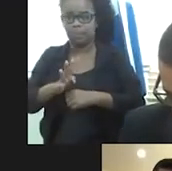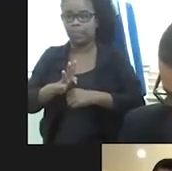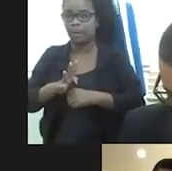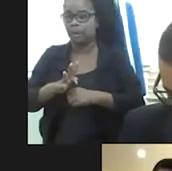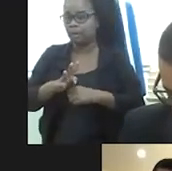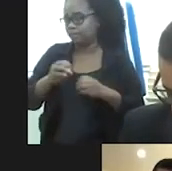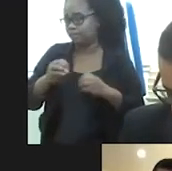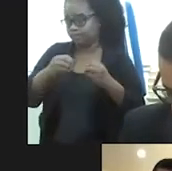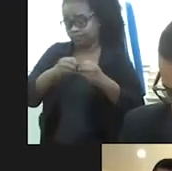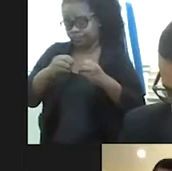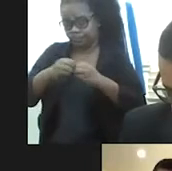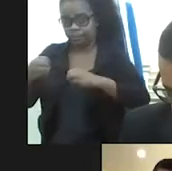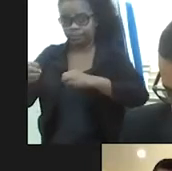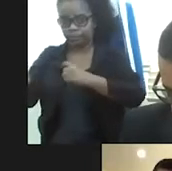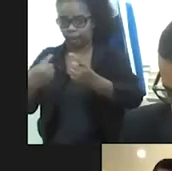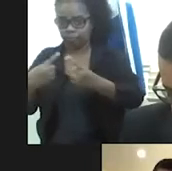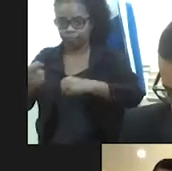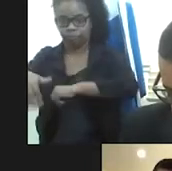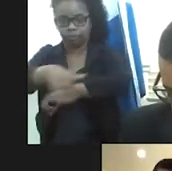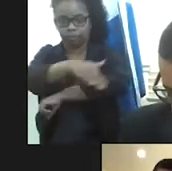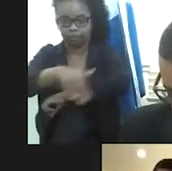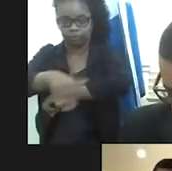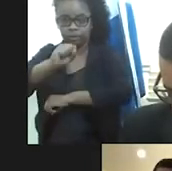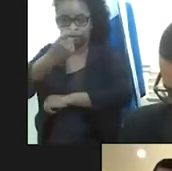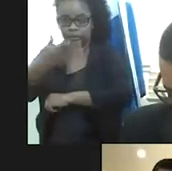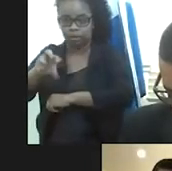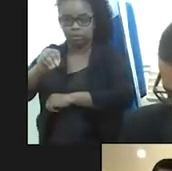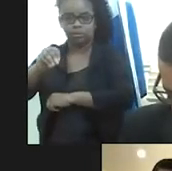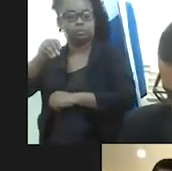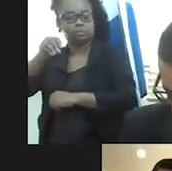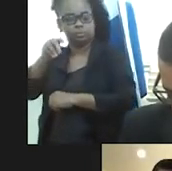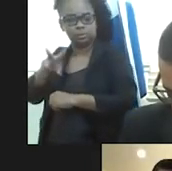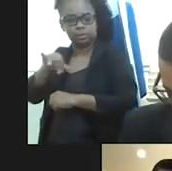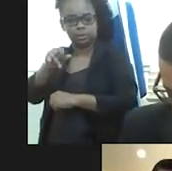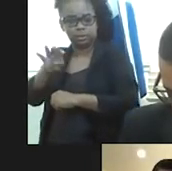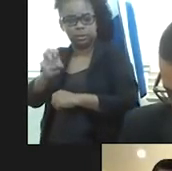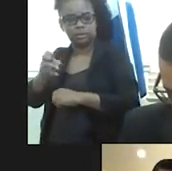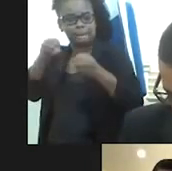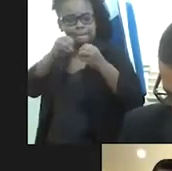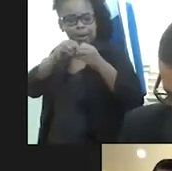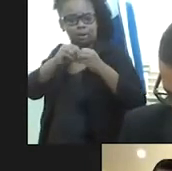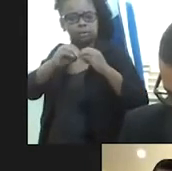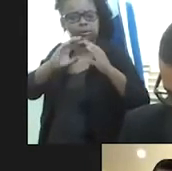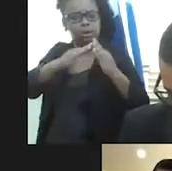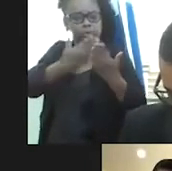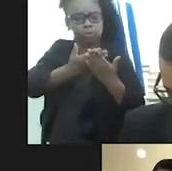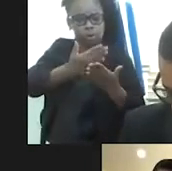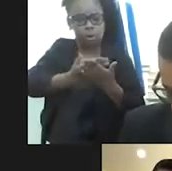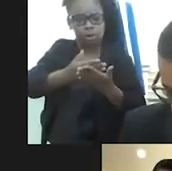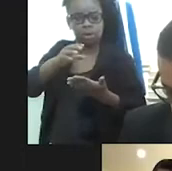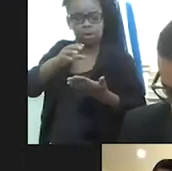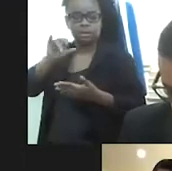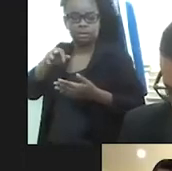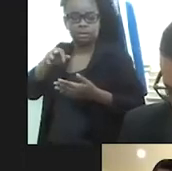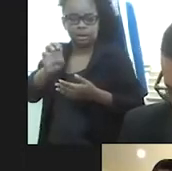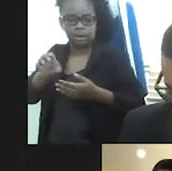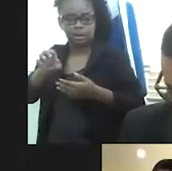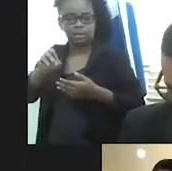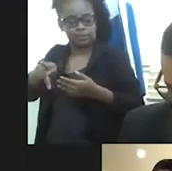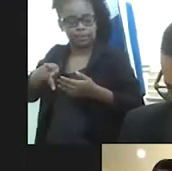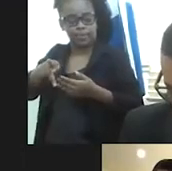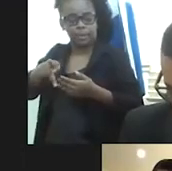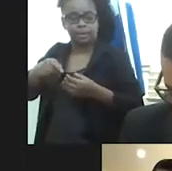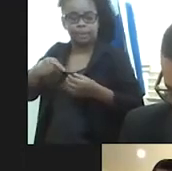São Vicente, próximo ao CIEP 098, professora Irmã do Carmo Siqueira, bairro Vila São Luís,